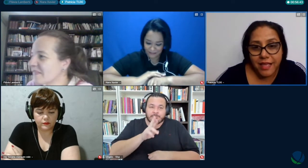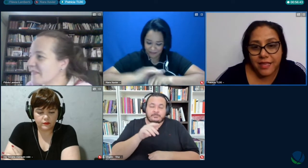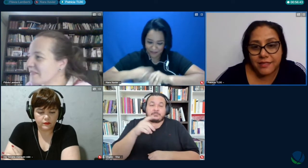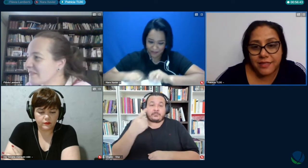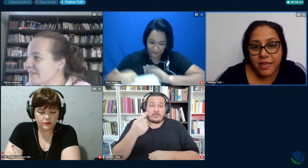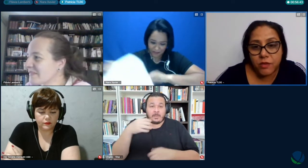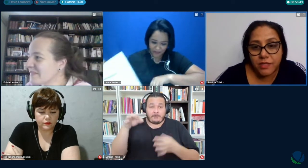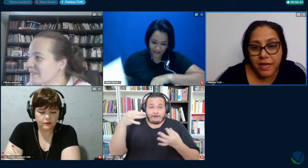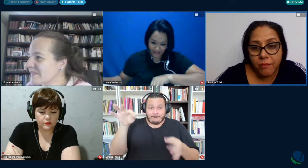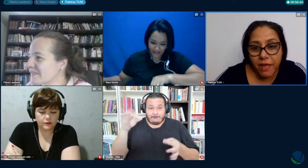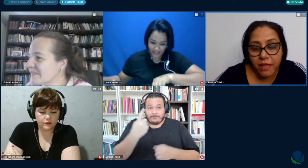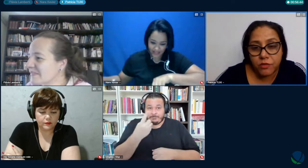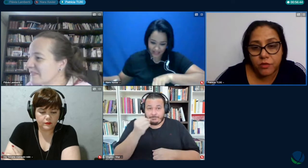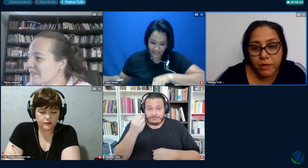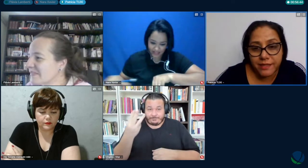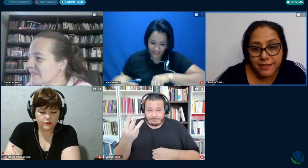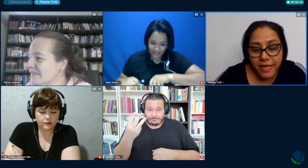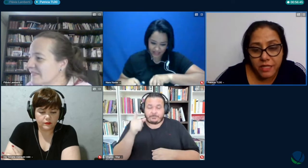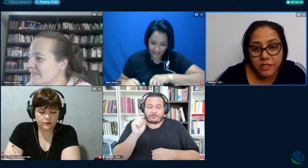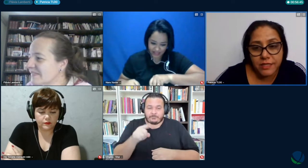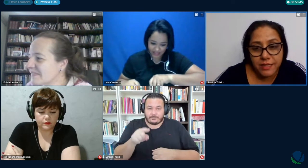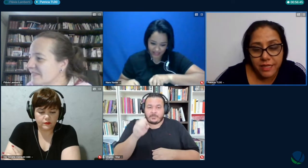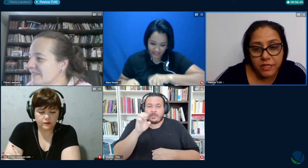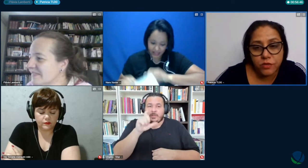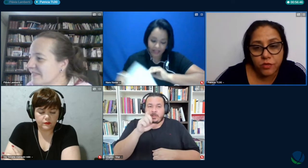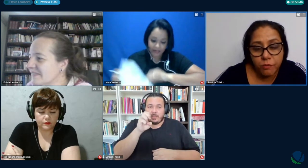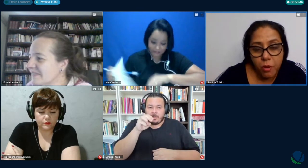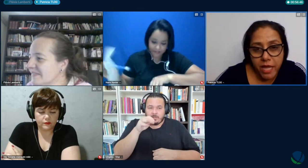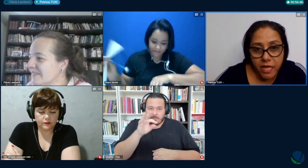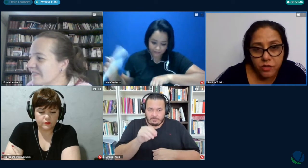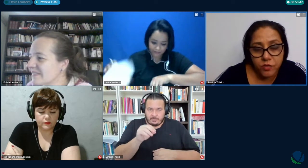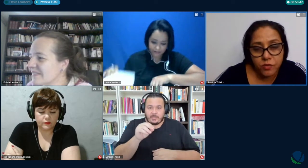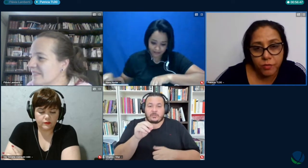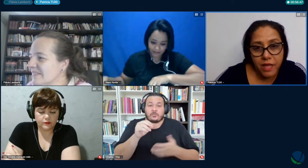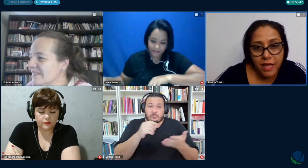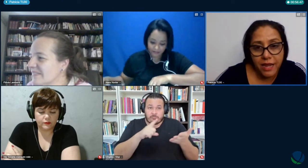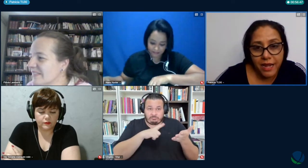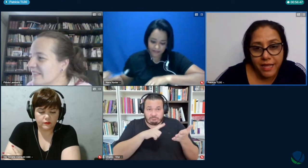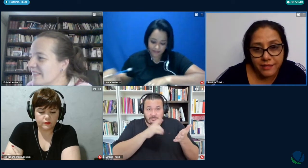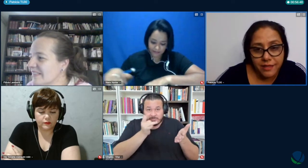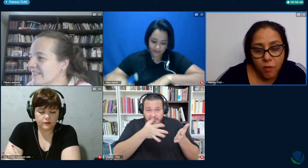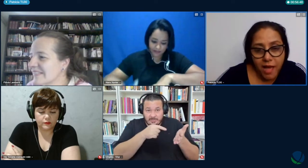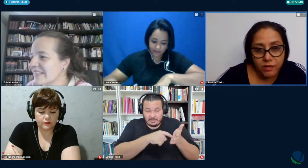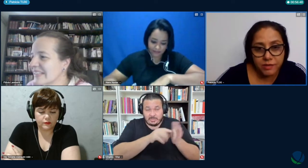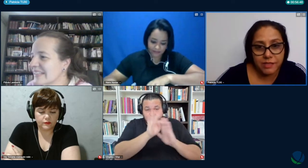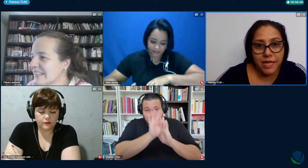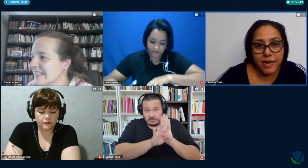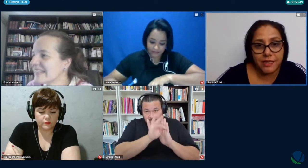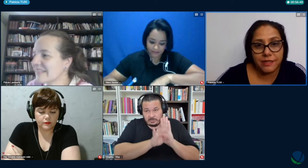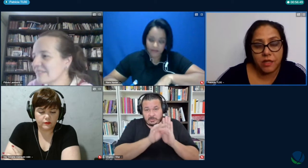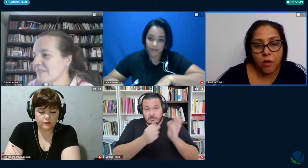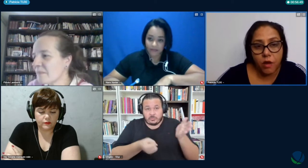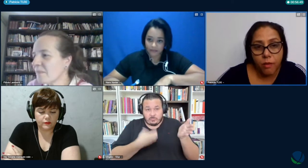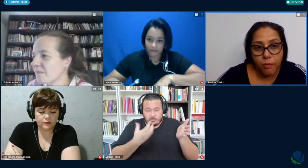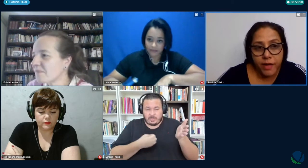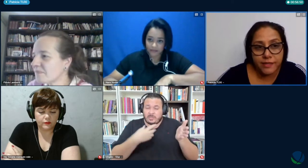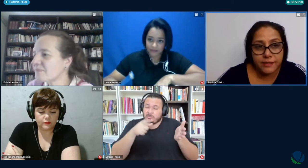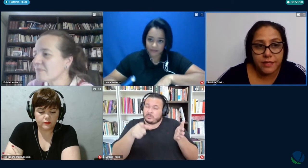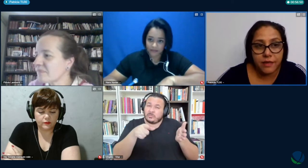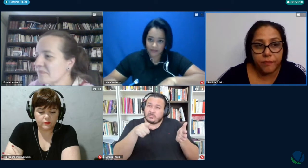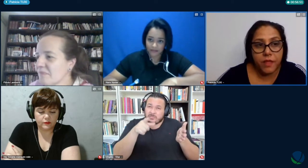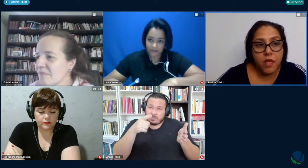103, que seria os elementos presentes em textos poéticos, porque nesse quadro que você está analisando agora é